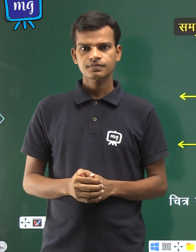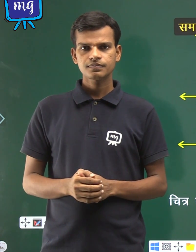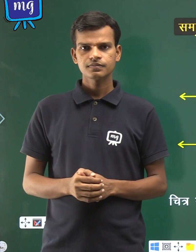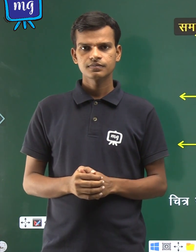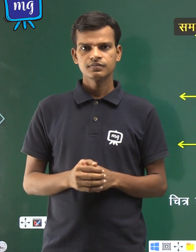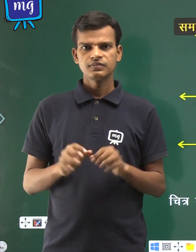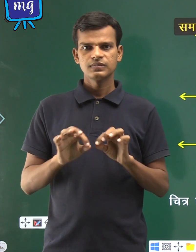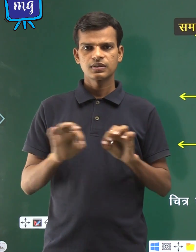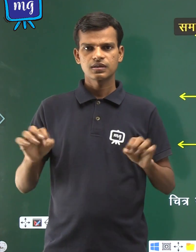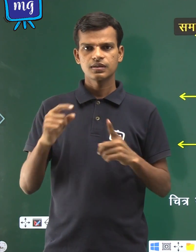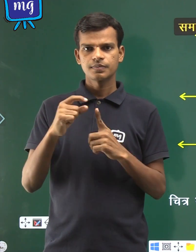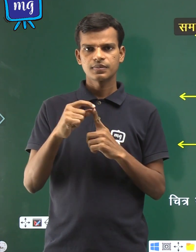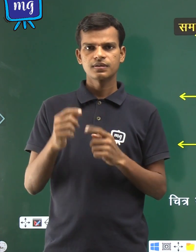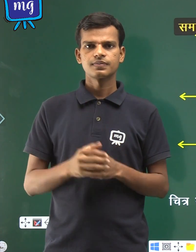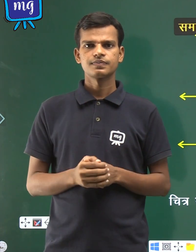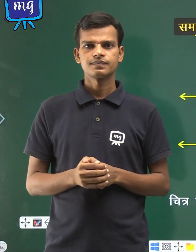रेखा P